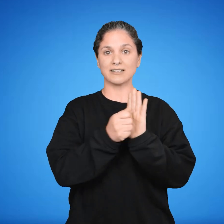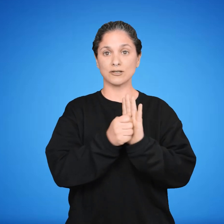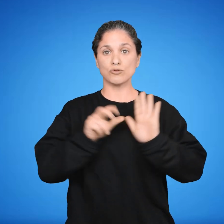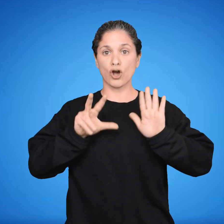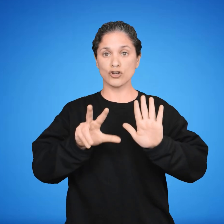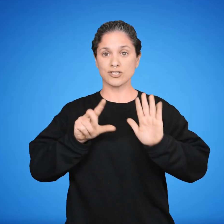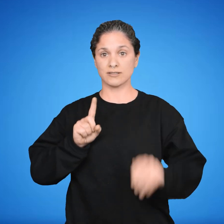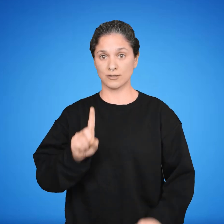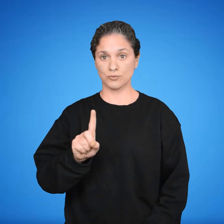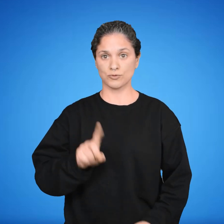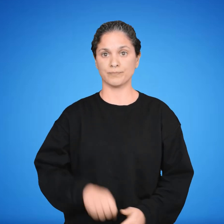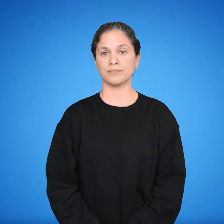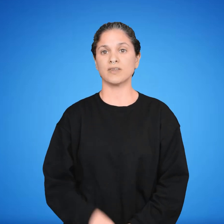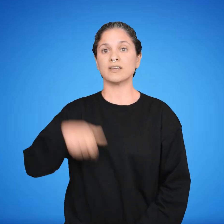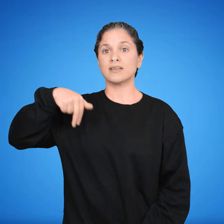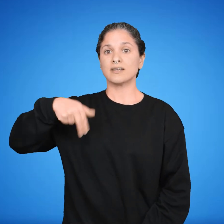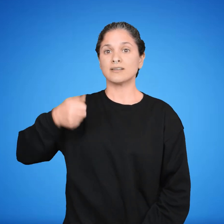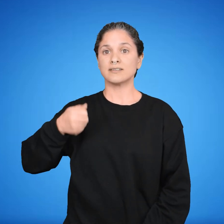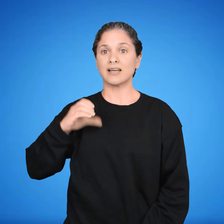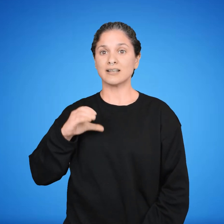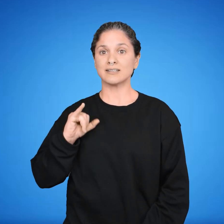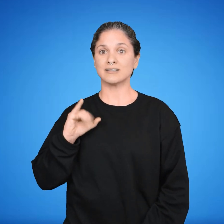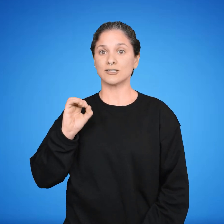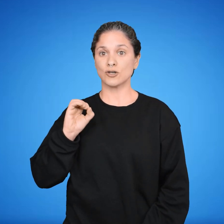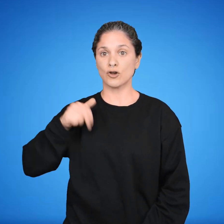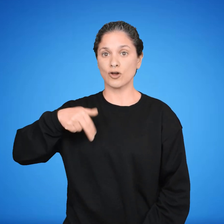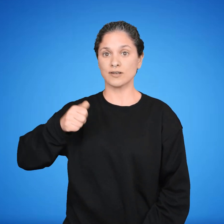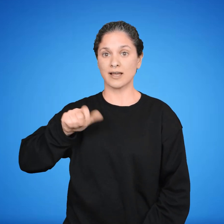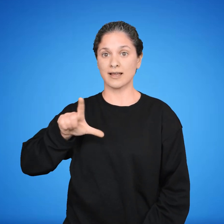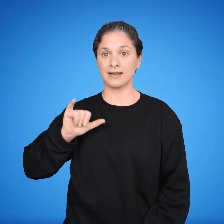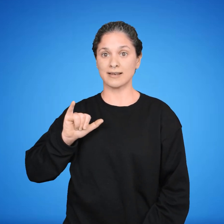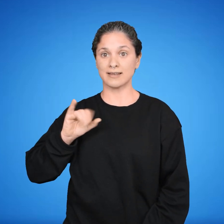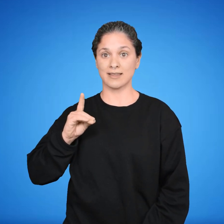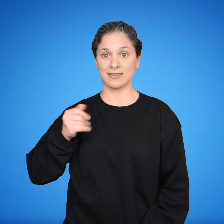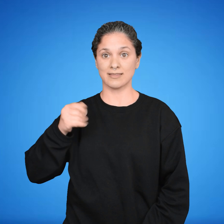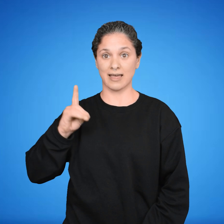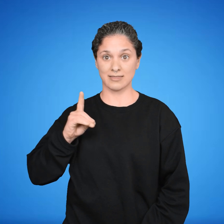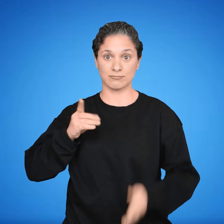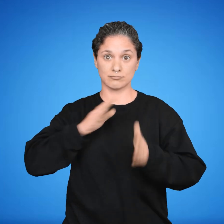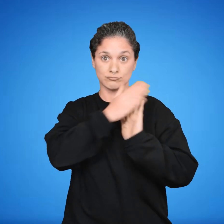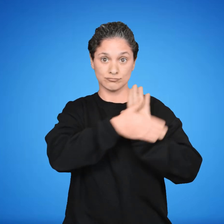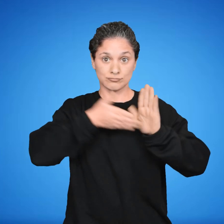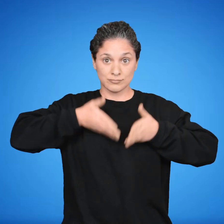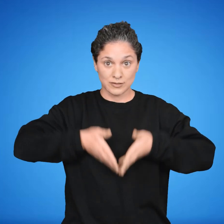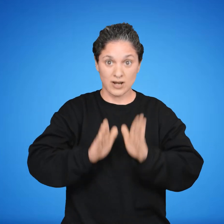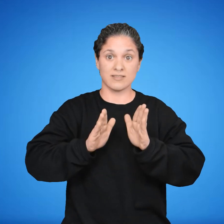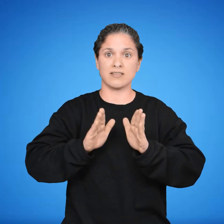artículo 81 la nacionalidad no se pierde ni aún por naturalizarse en otro